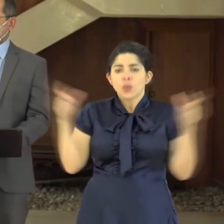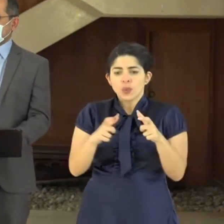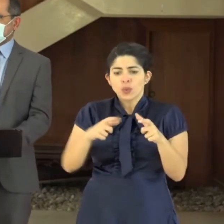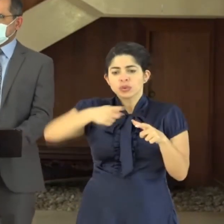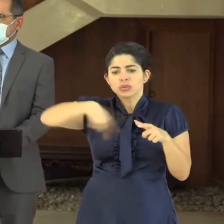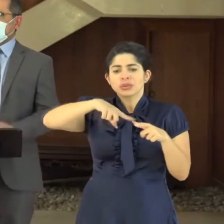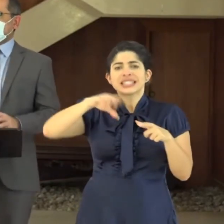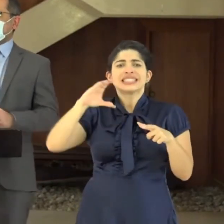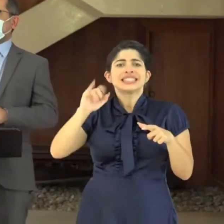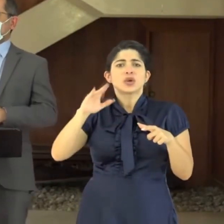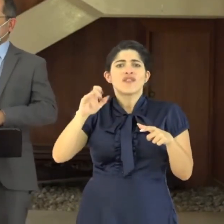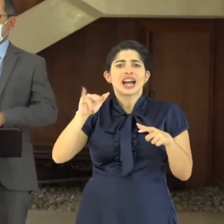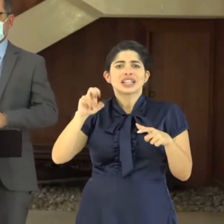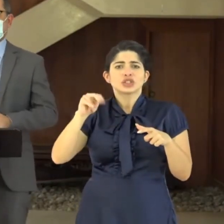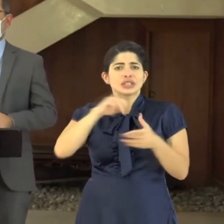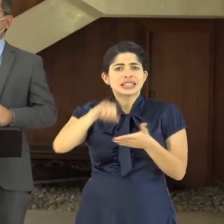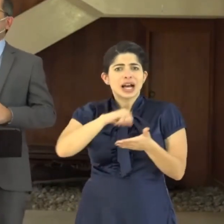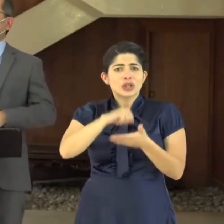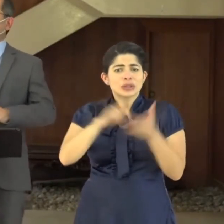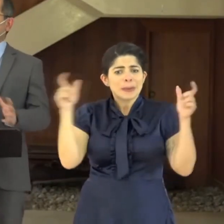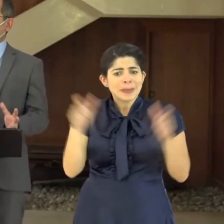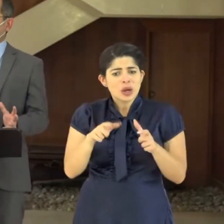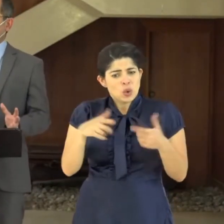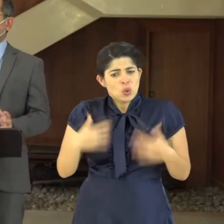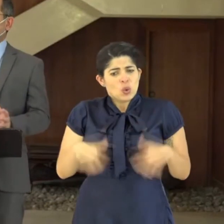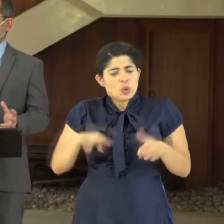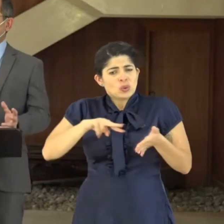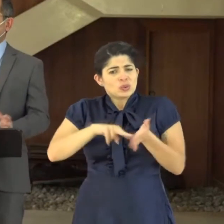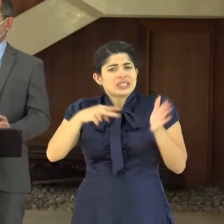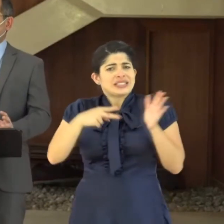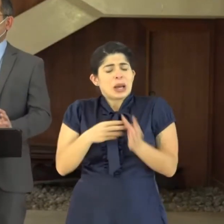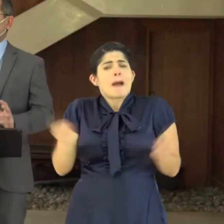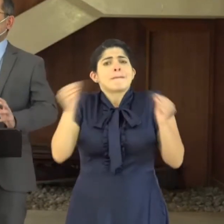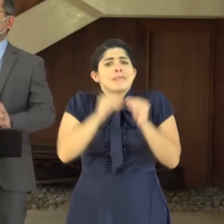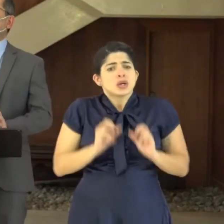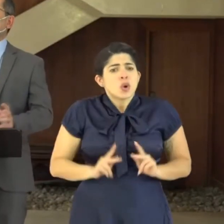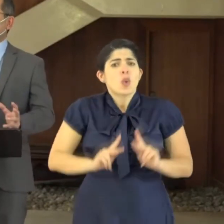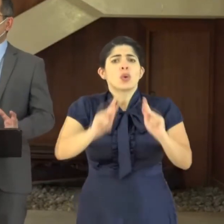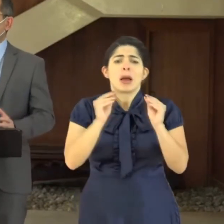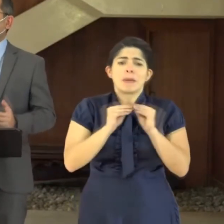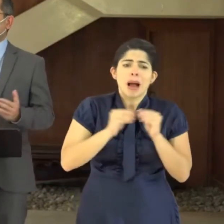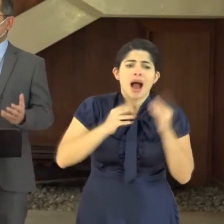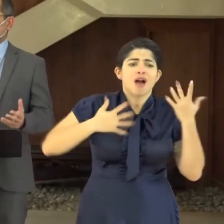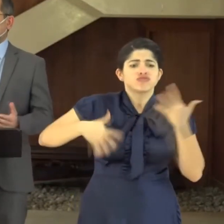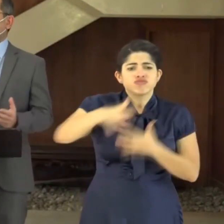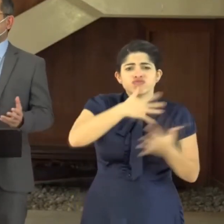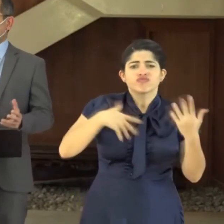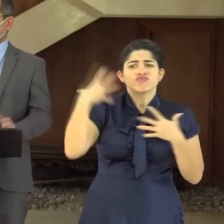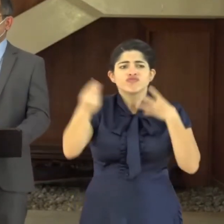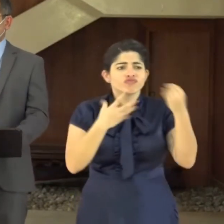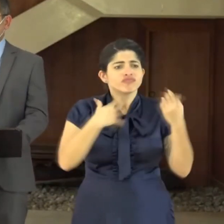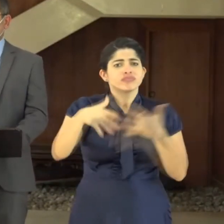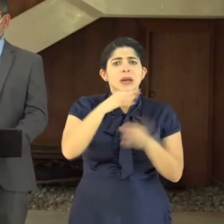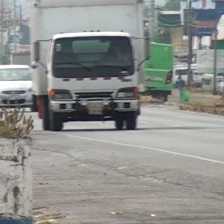de san jose eso implica aún una enorme posibilidad de más actividad de más movimiento y actividad